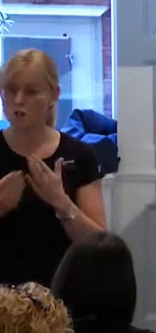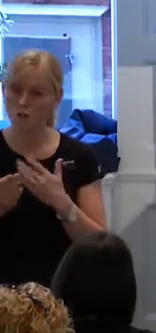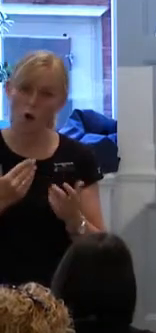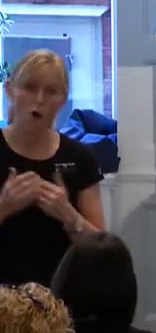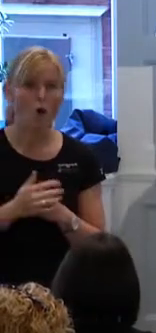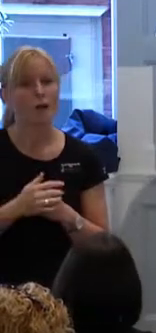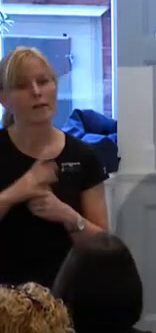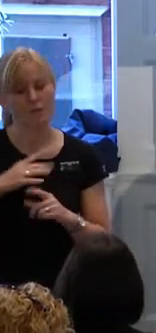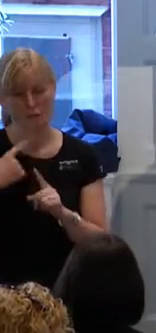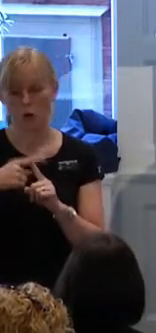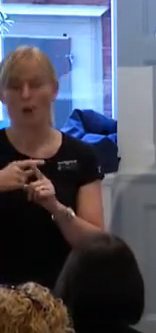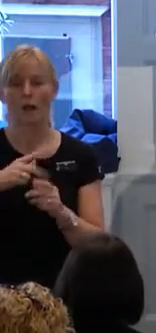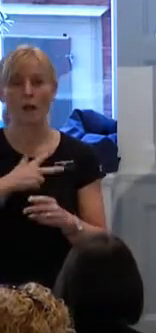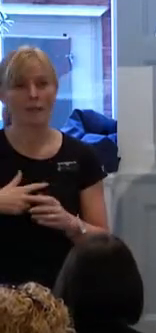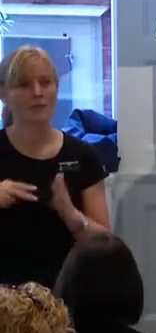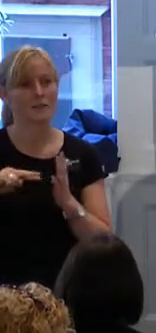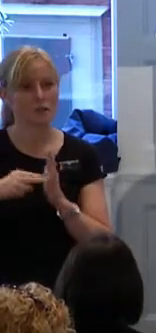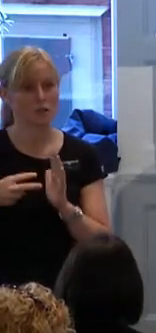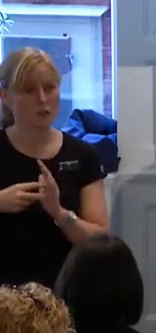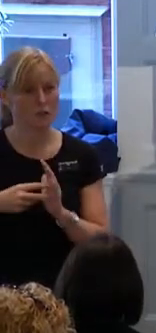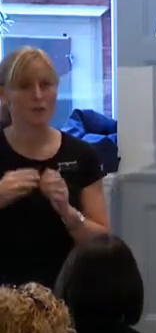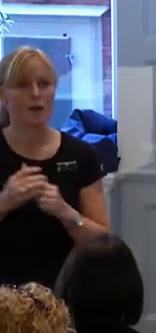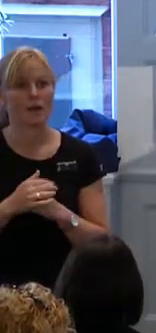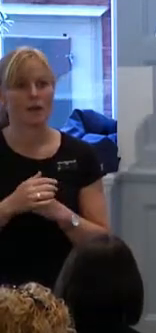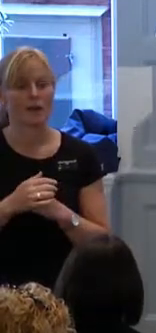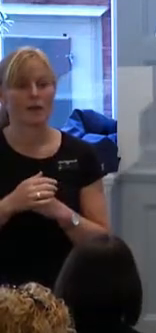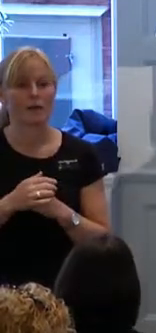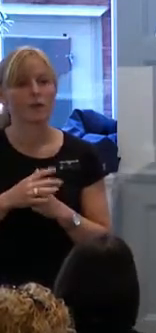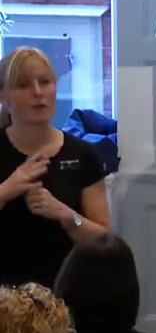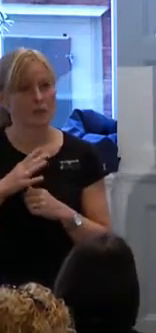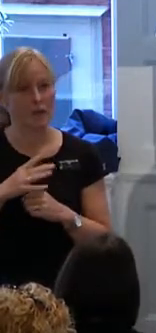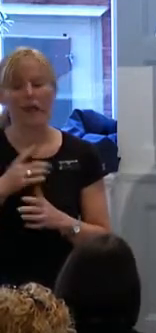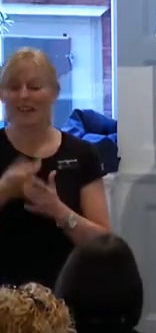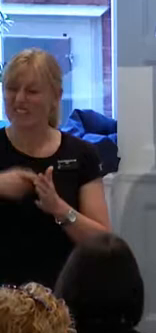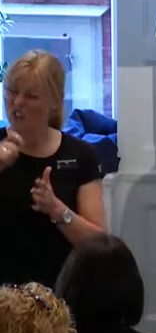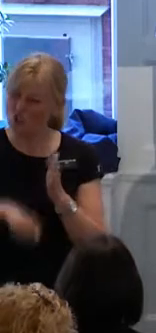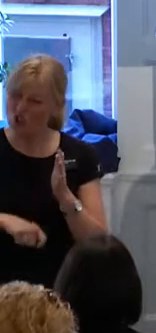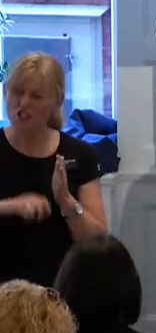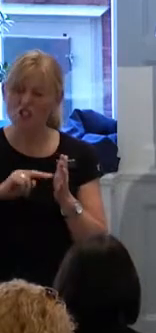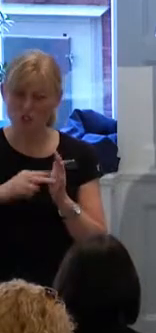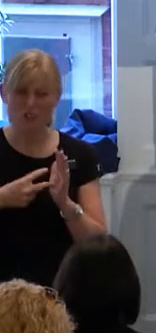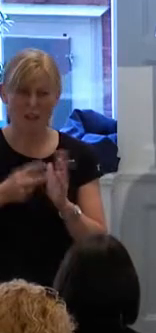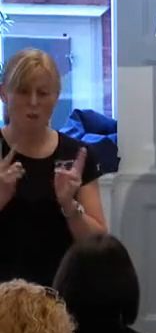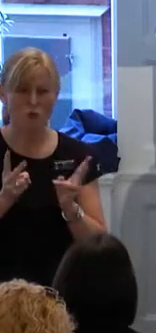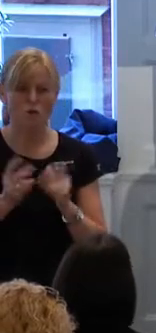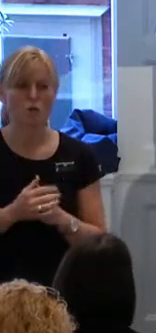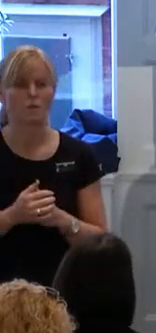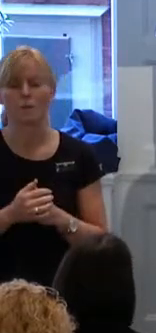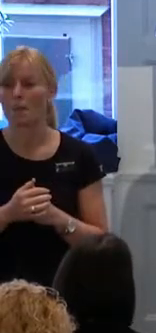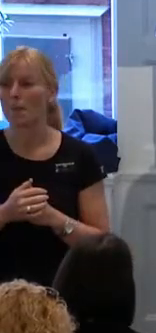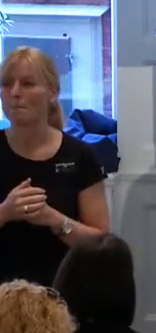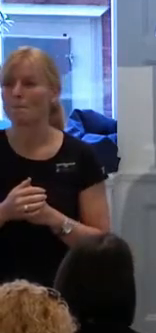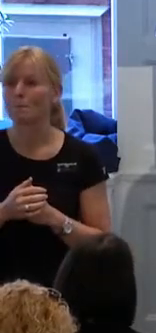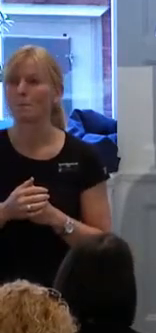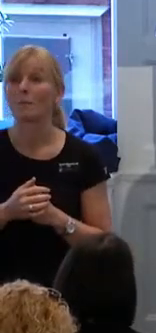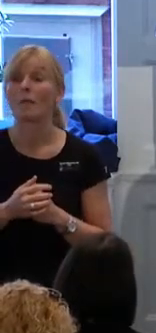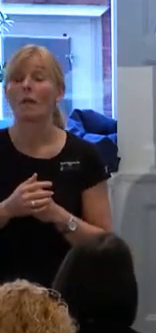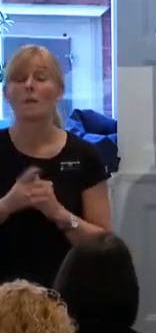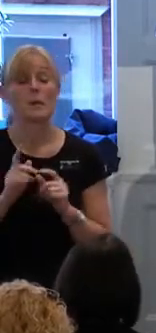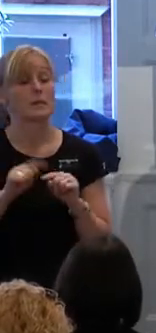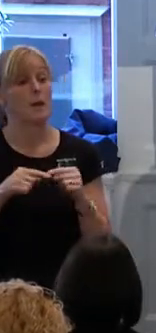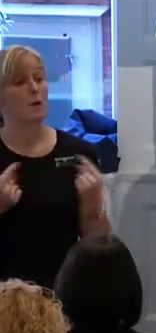ved det danske system, men der er altså også nogle ulemper. Det er ret dyrt. Det er et ret dyrt system. Altså, Men spelar